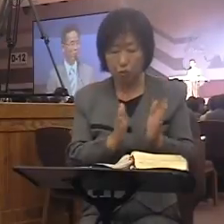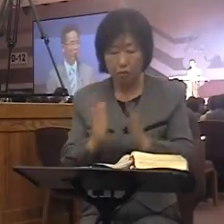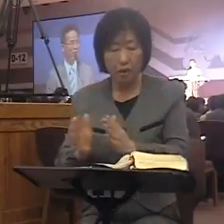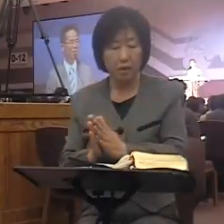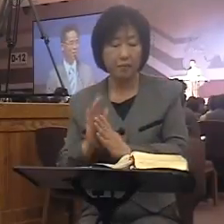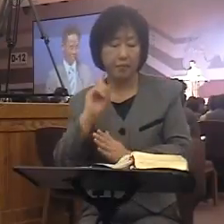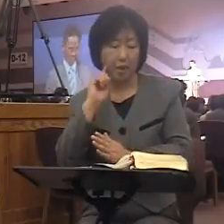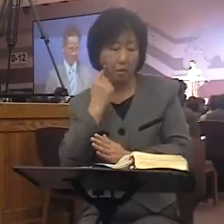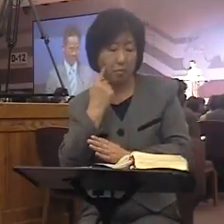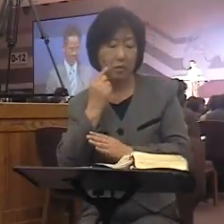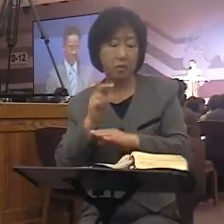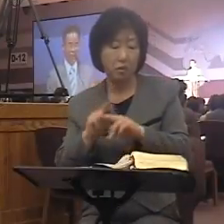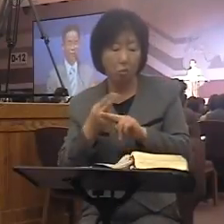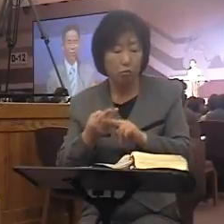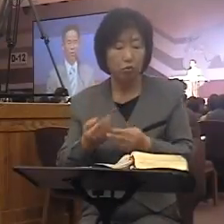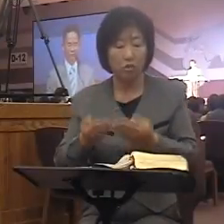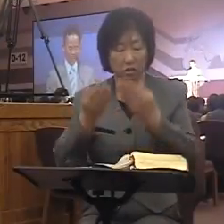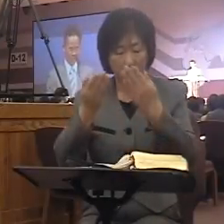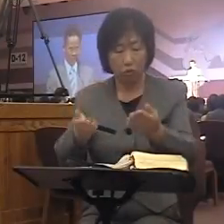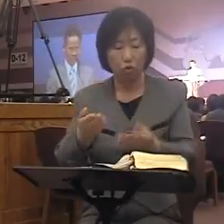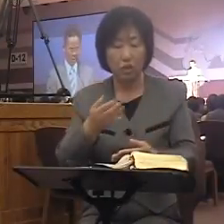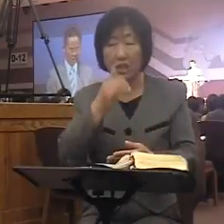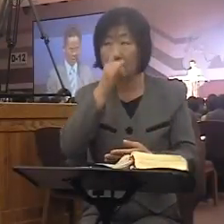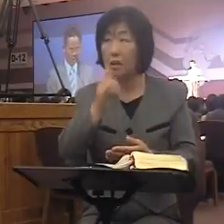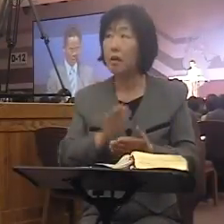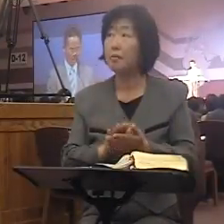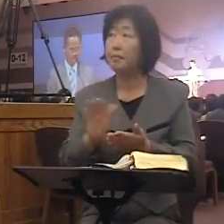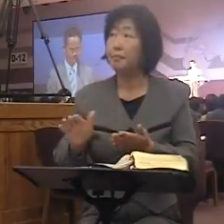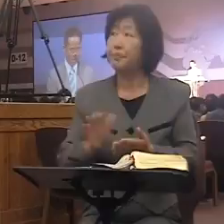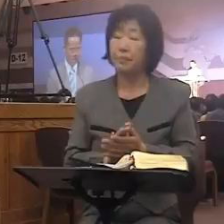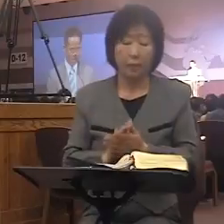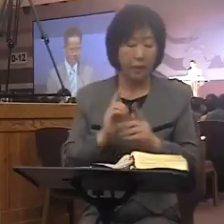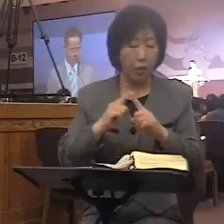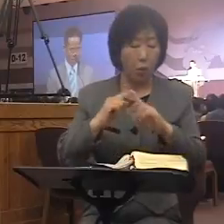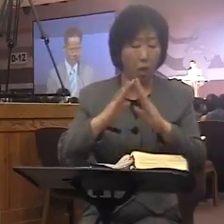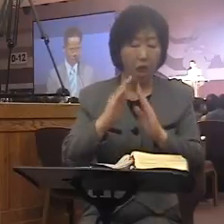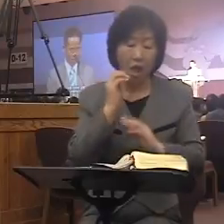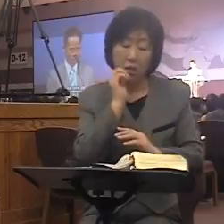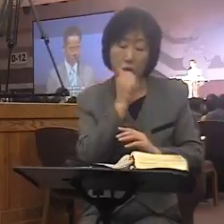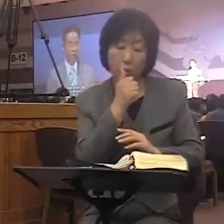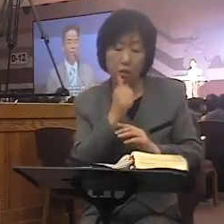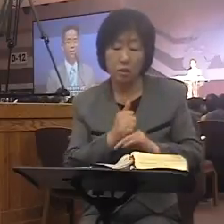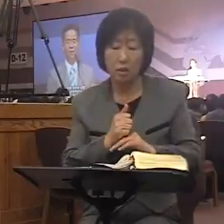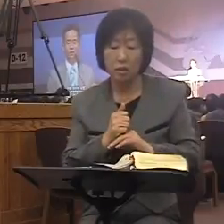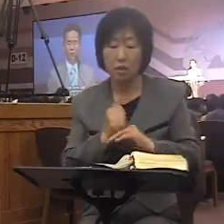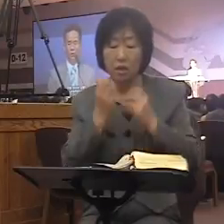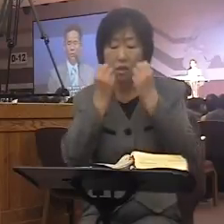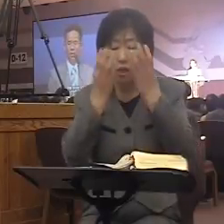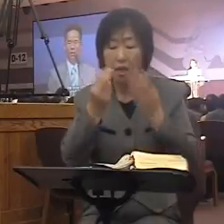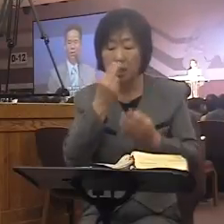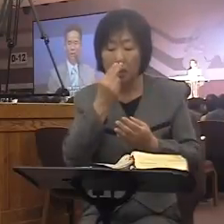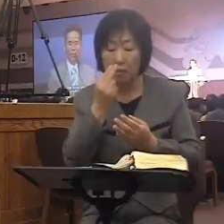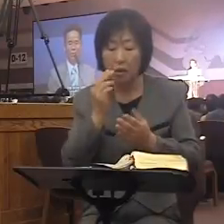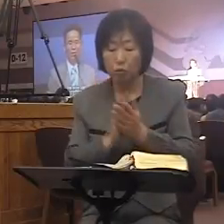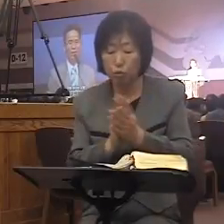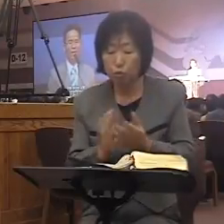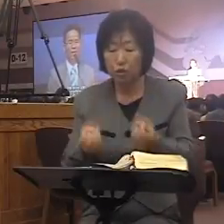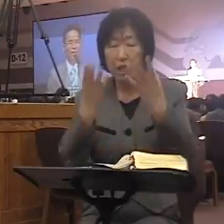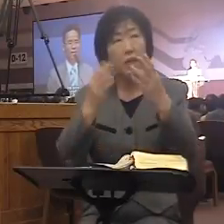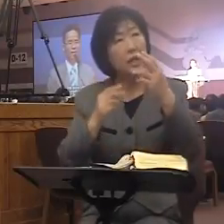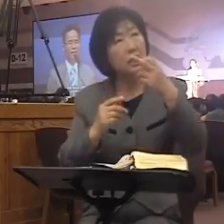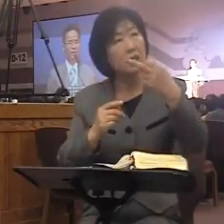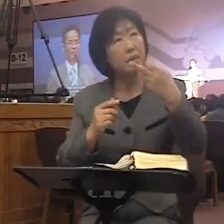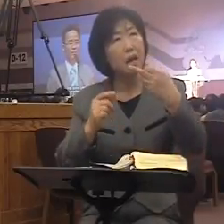예쁜 선물도 드리겠습니다. 교회 소식 몇 가지 알려드리겠습니다. 새생명 축제가 이제 12일 앞으로